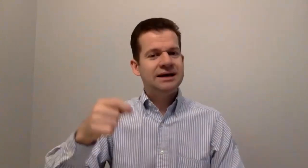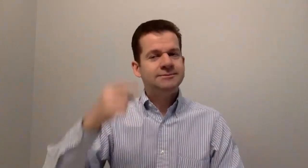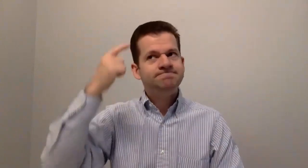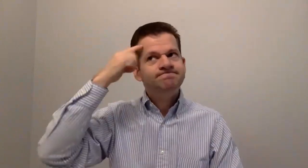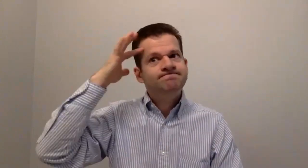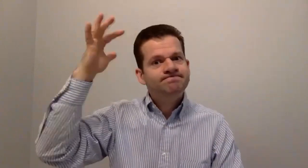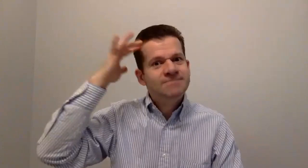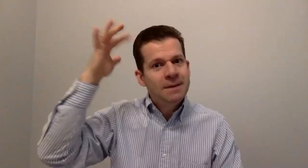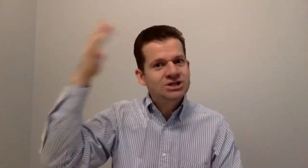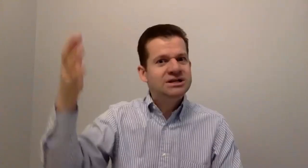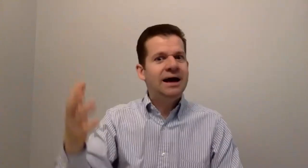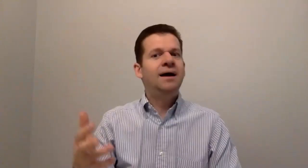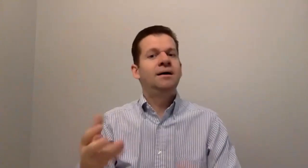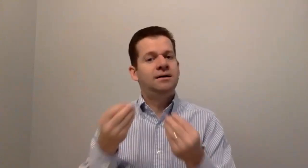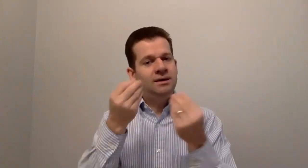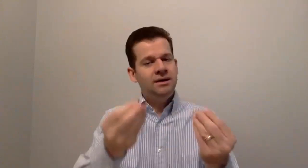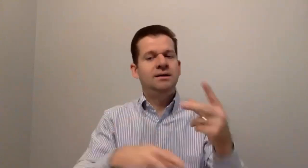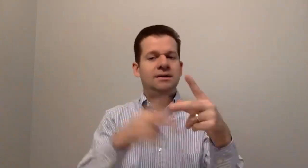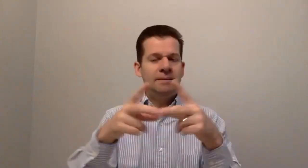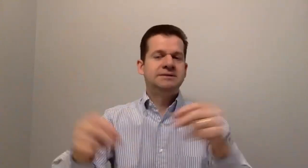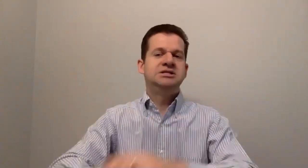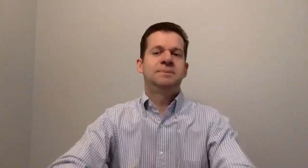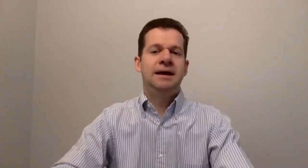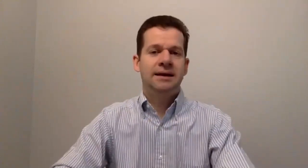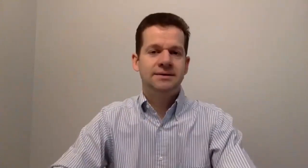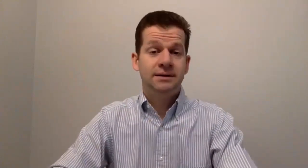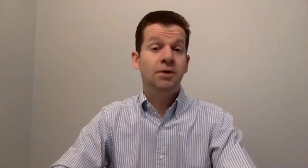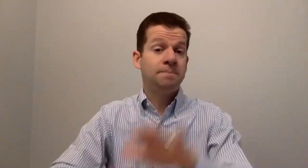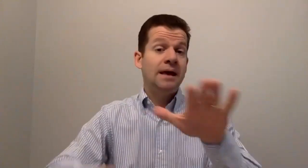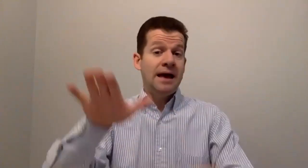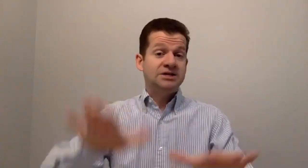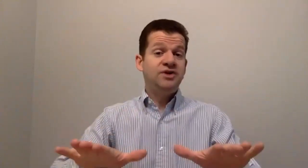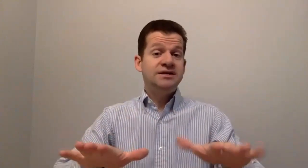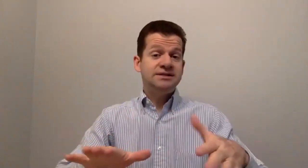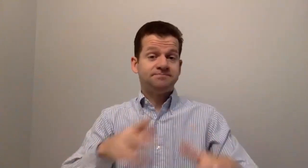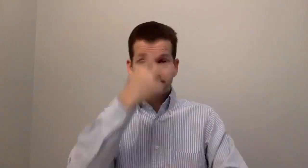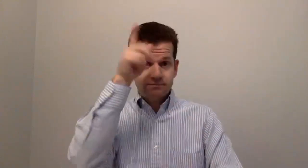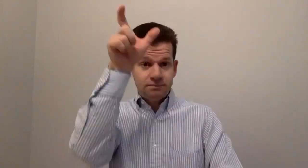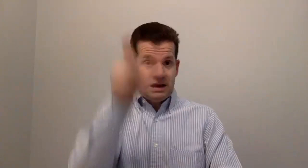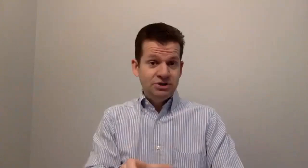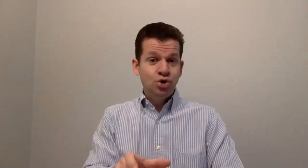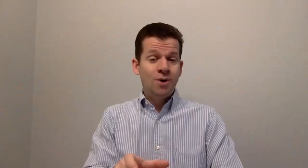precisa imaginar e dar presentes para ela. Então, às vezes, a